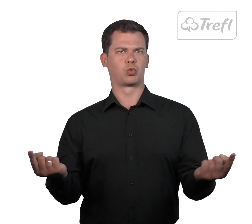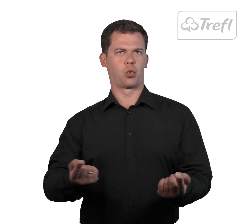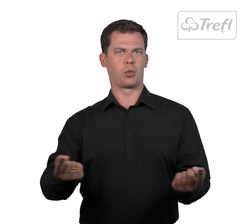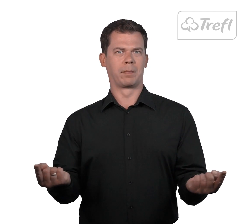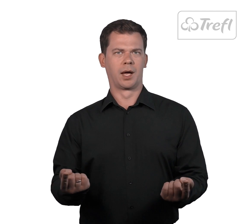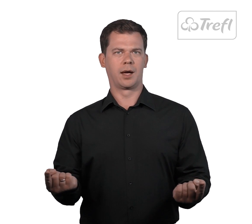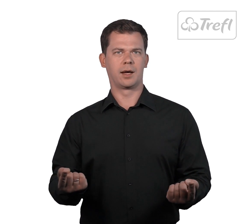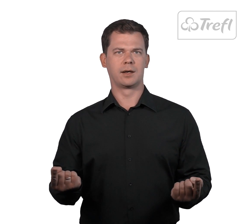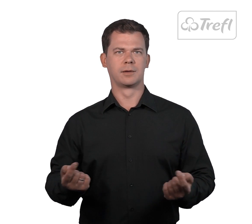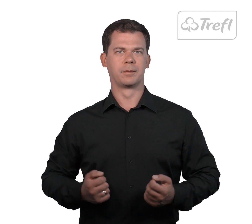Super.